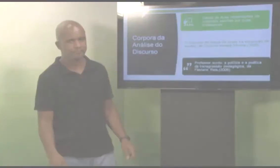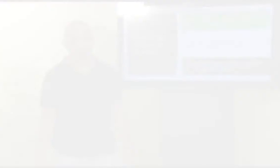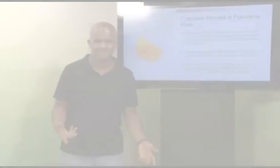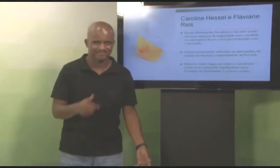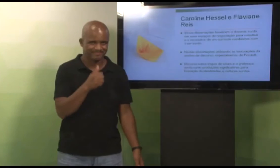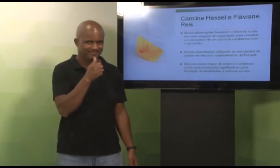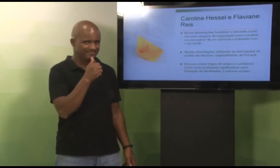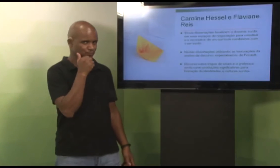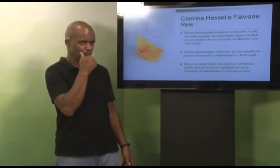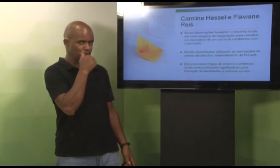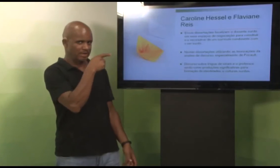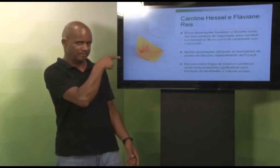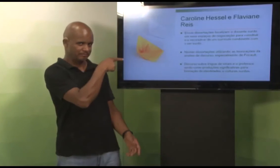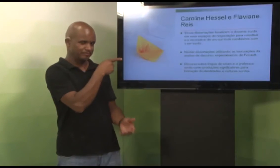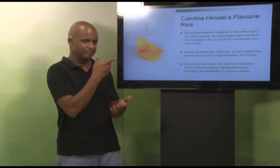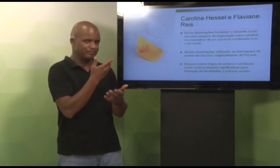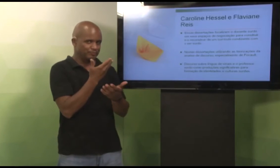Elas fizeram esse trabalho. Vamos ver.